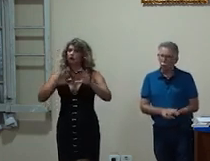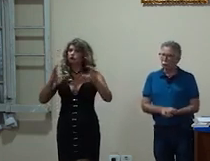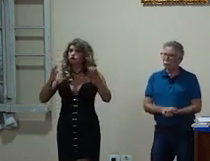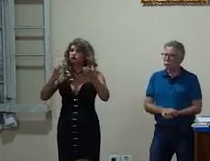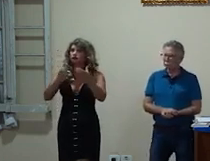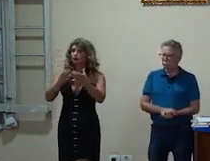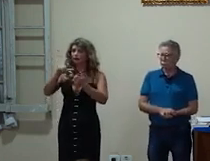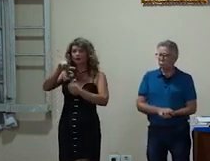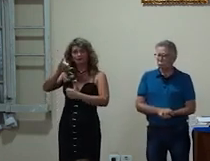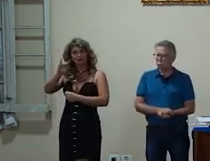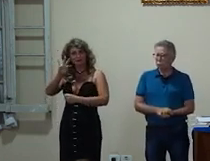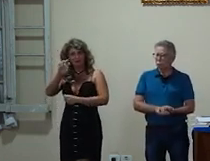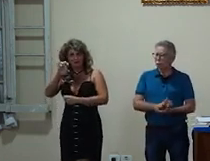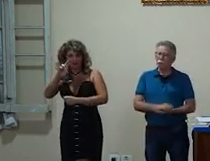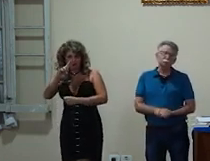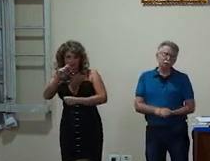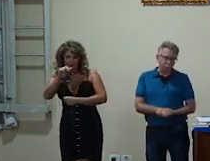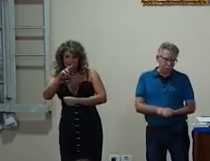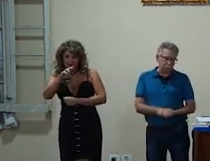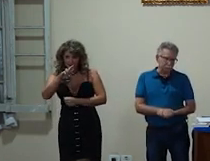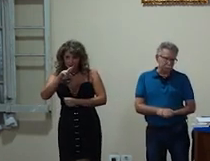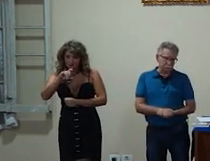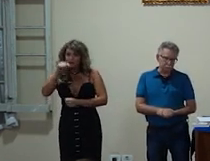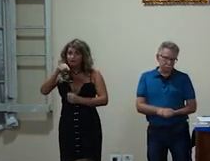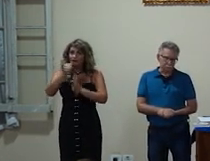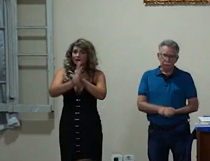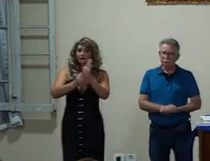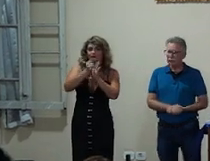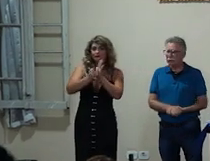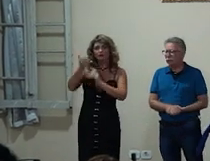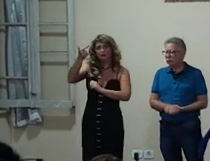de Paranaguá, mais uma vez,